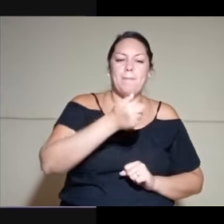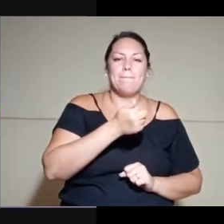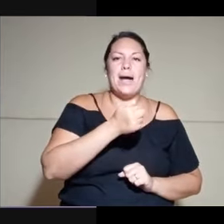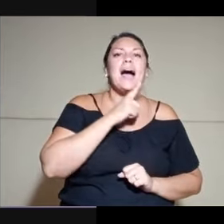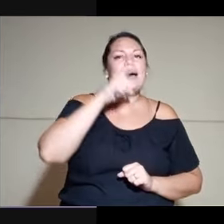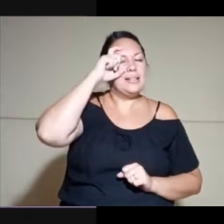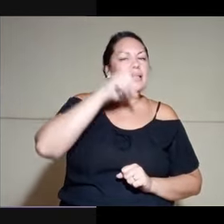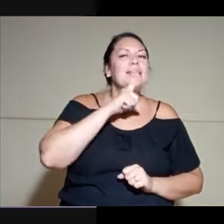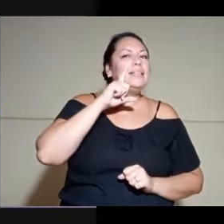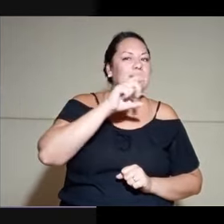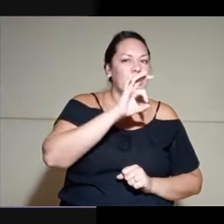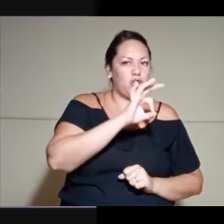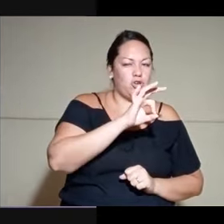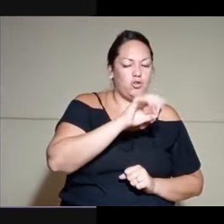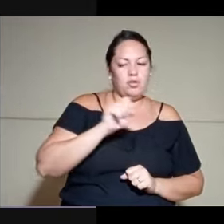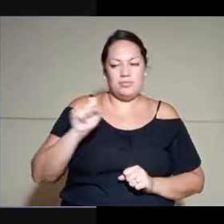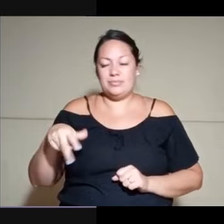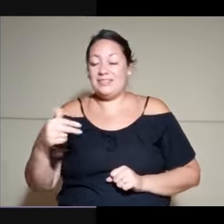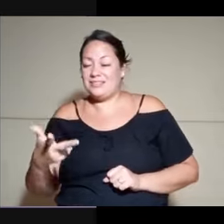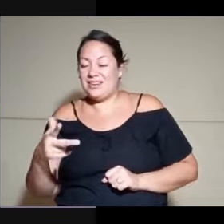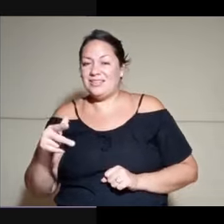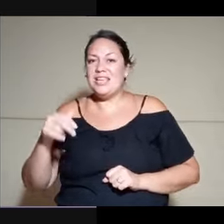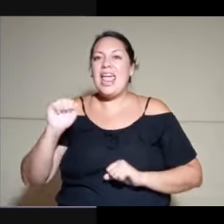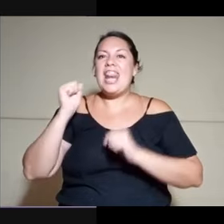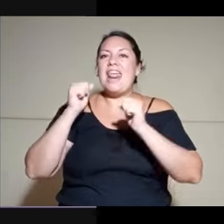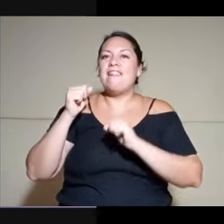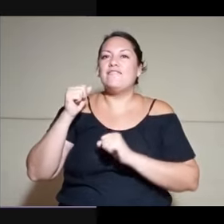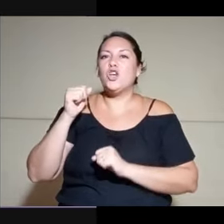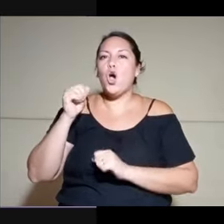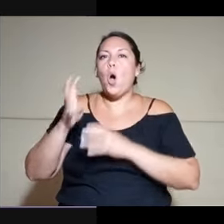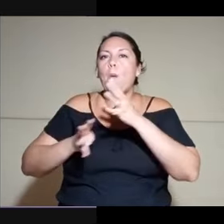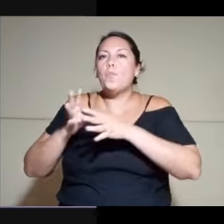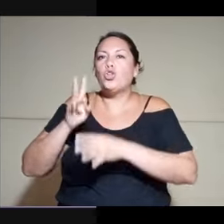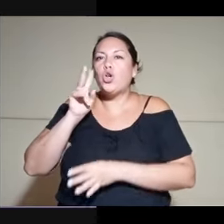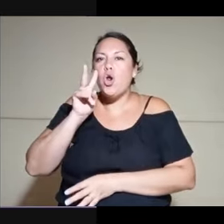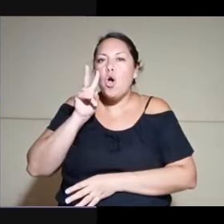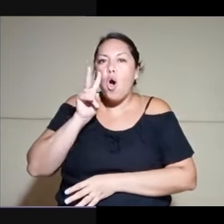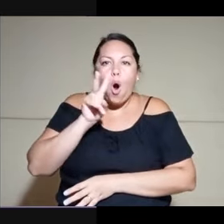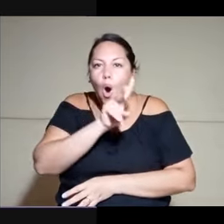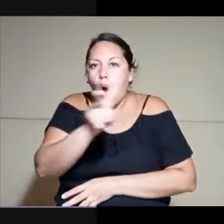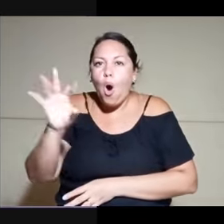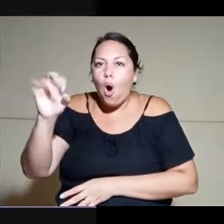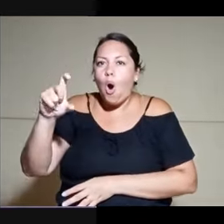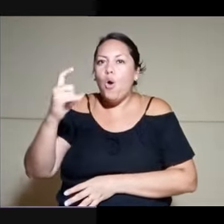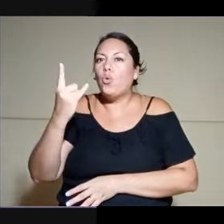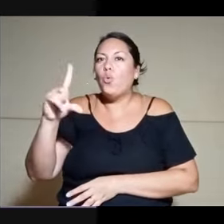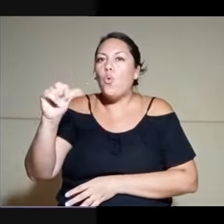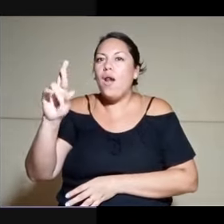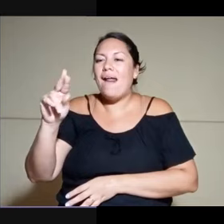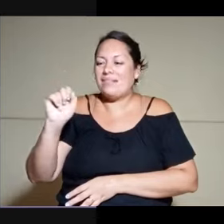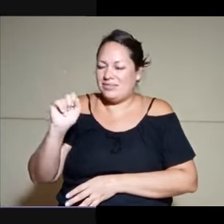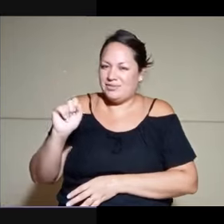troclear. El par craneal 4 se llama patético o troclear y el par craneal 3 se